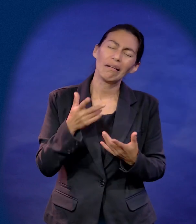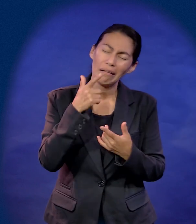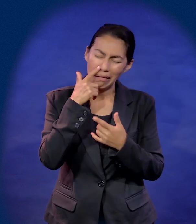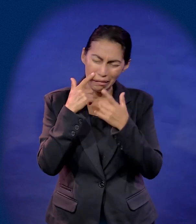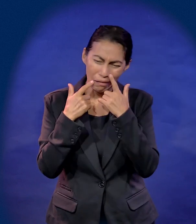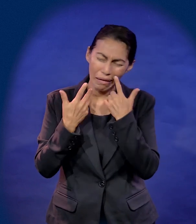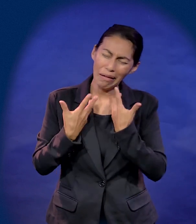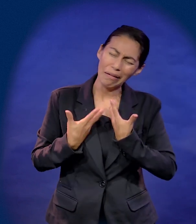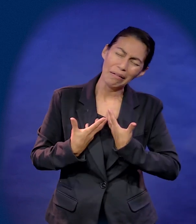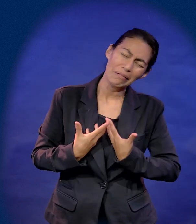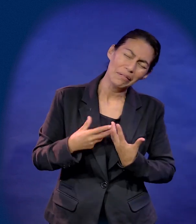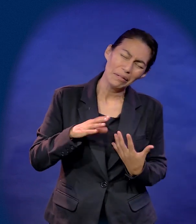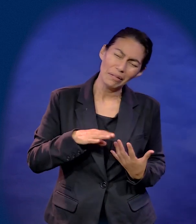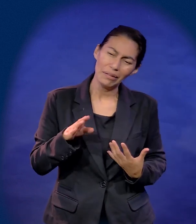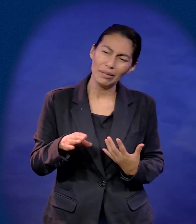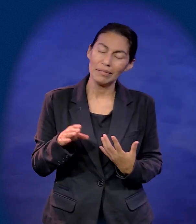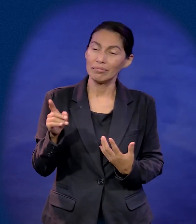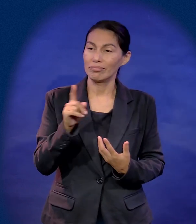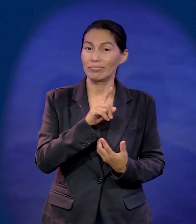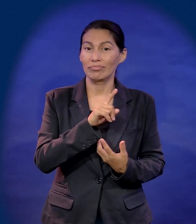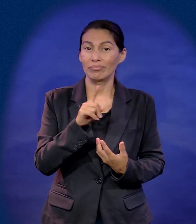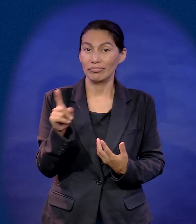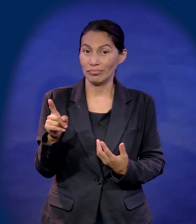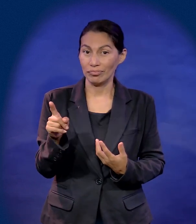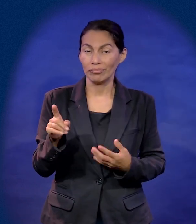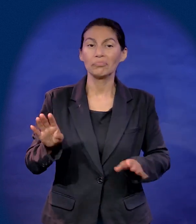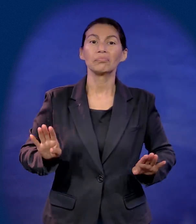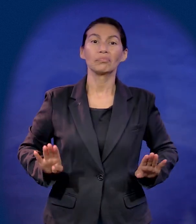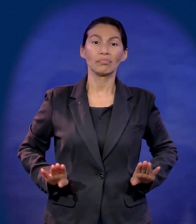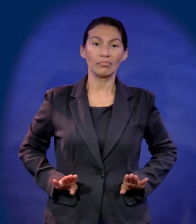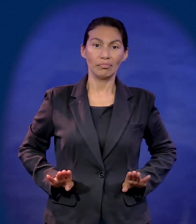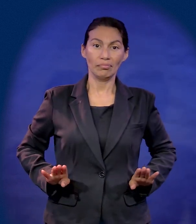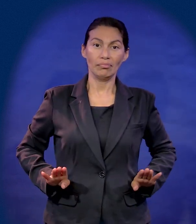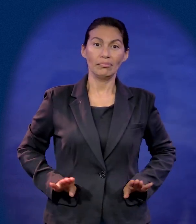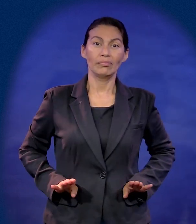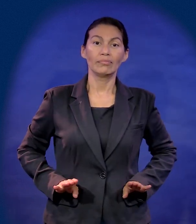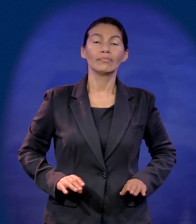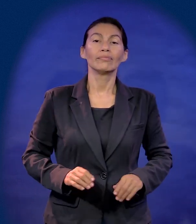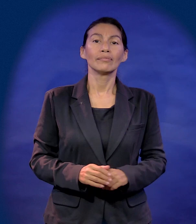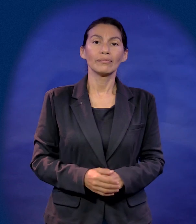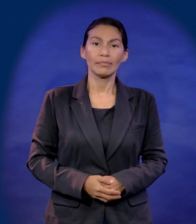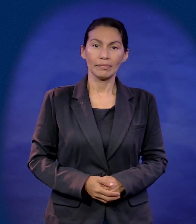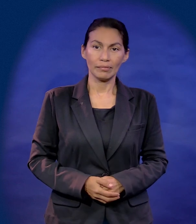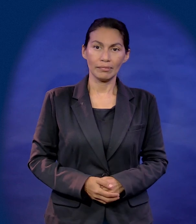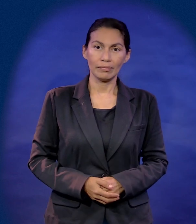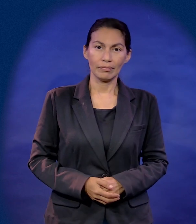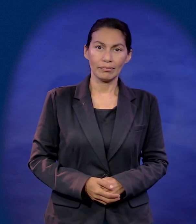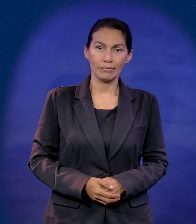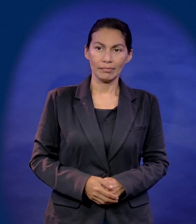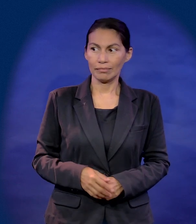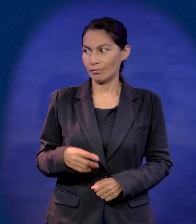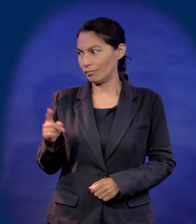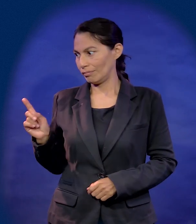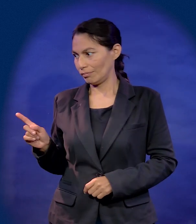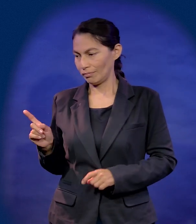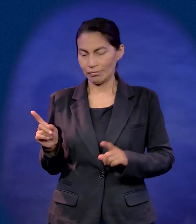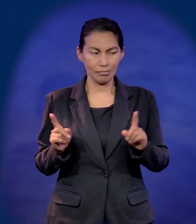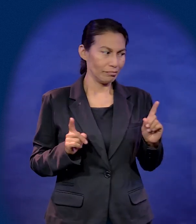No, un último beso. No, por favor, mira que yo sin ti me muero. Nada.